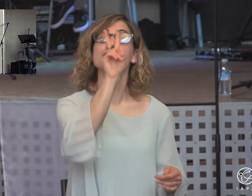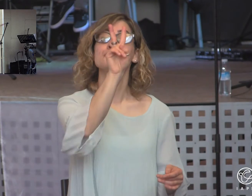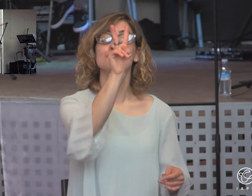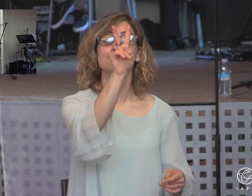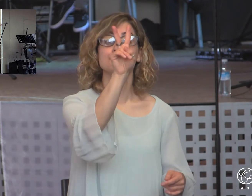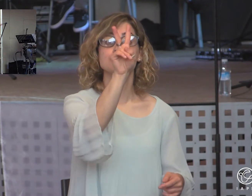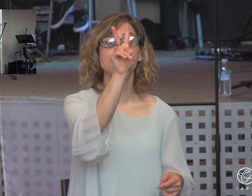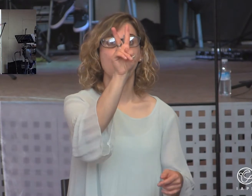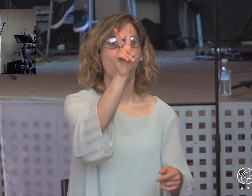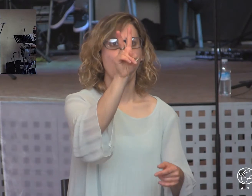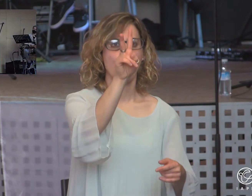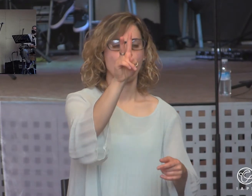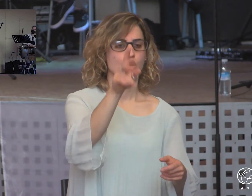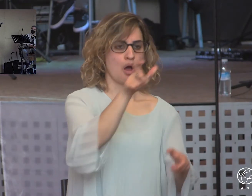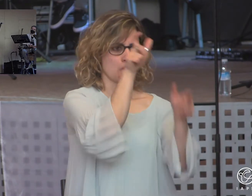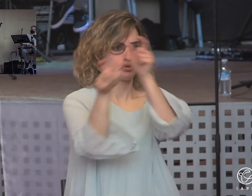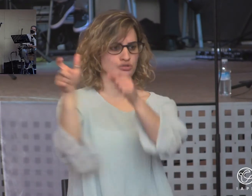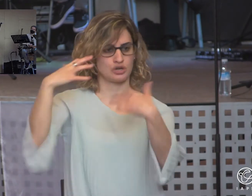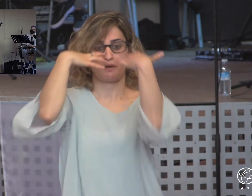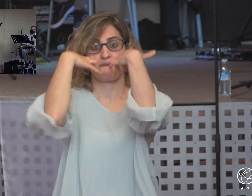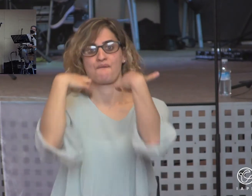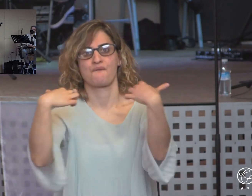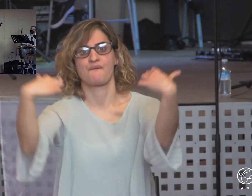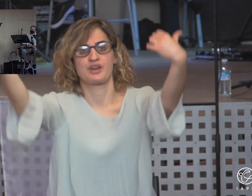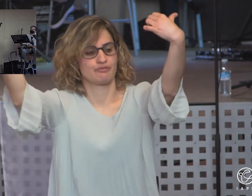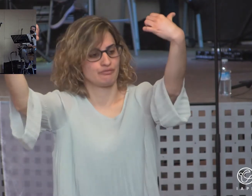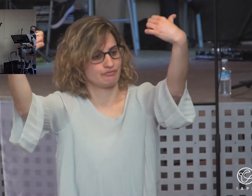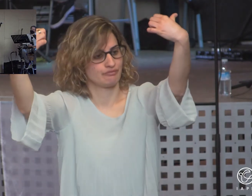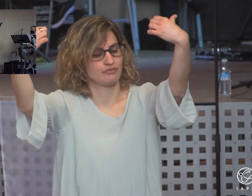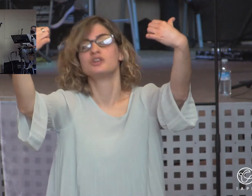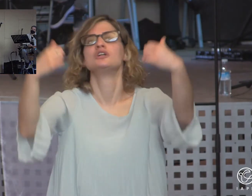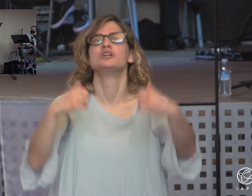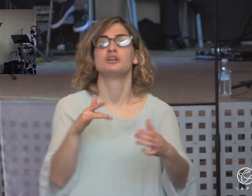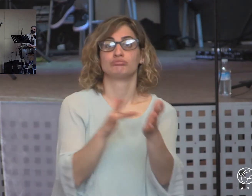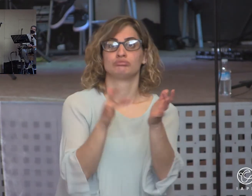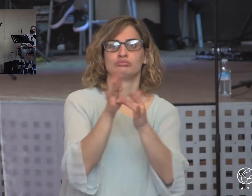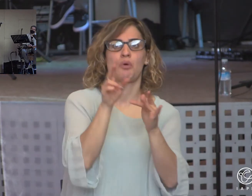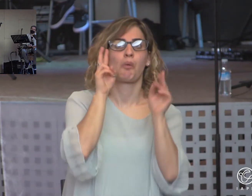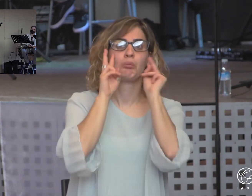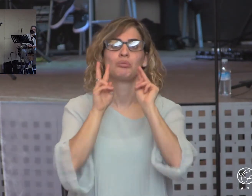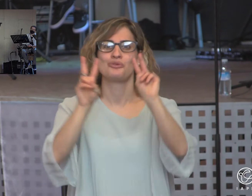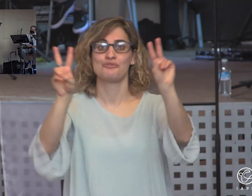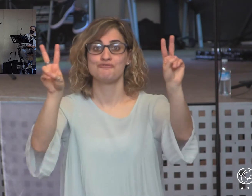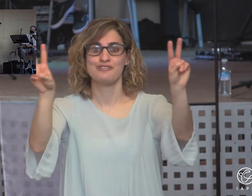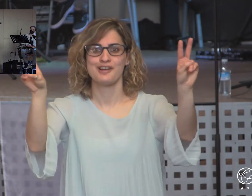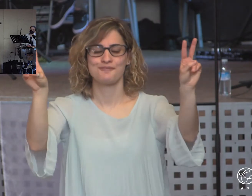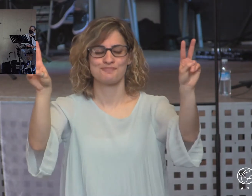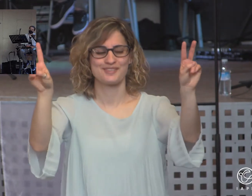mucha gente. Y la multitud tenía hambre. Y entonces,